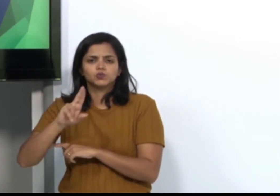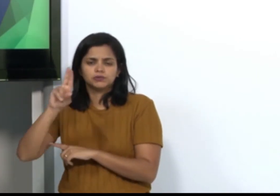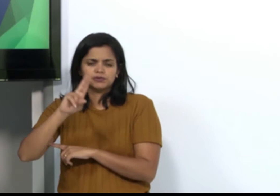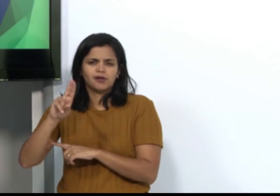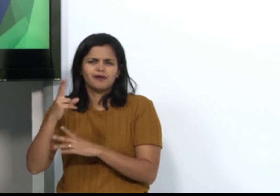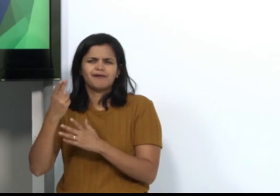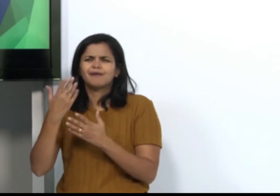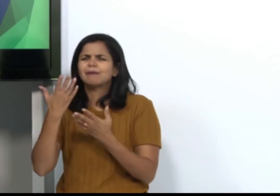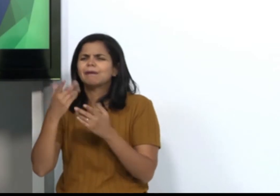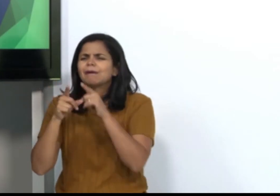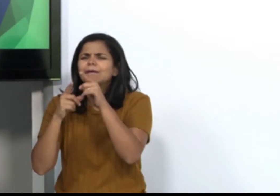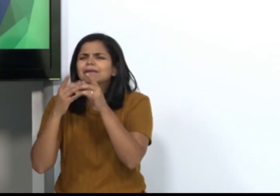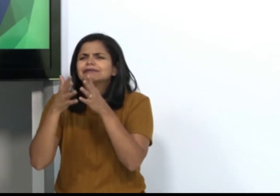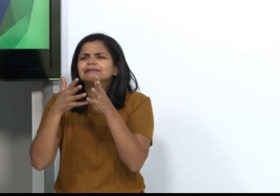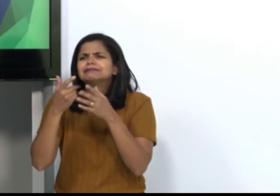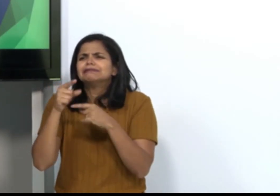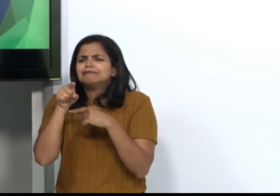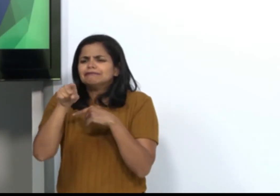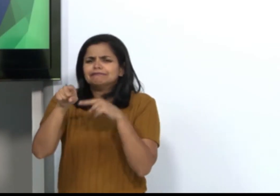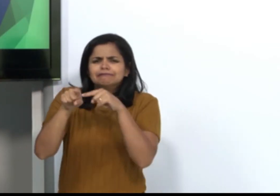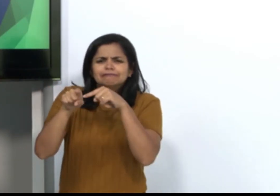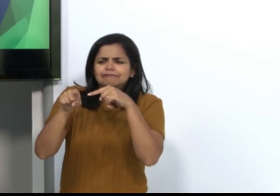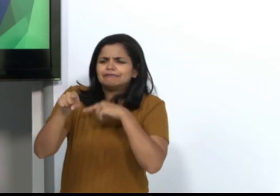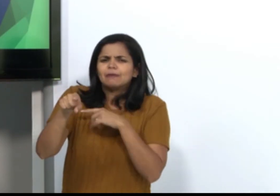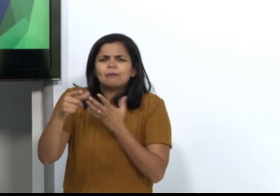sobre como utilizar glosas,